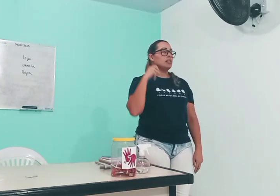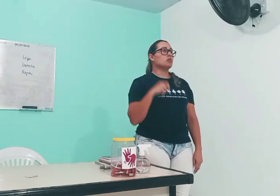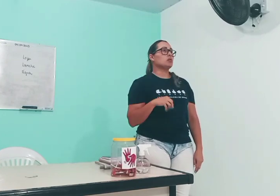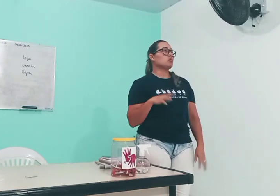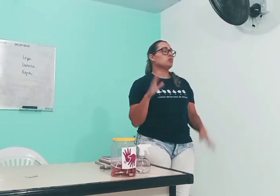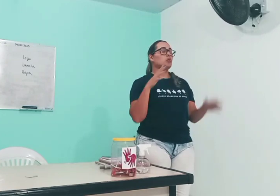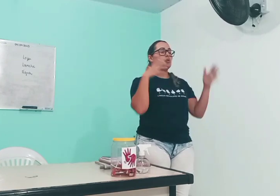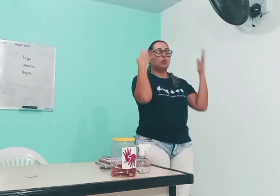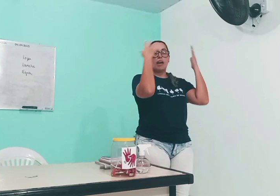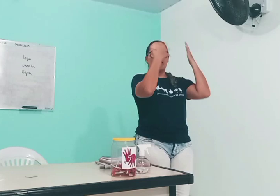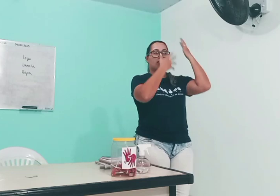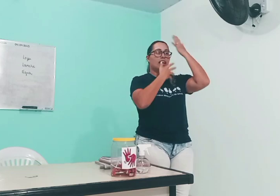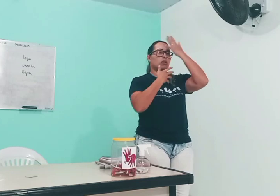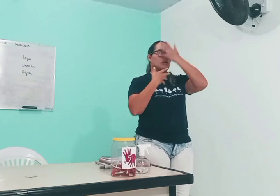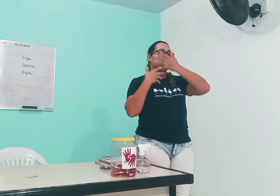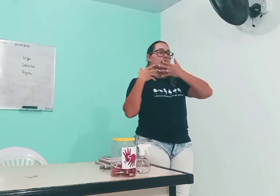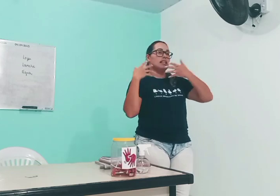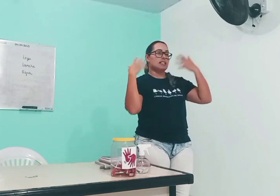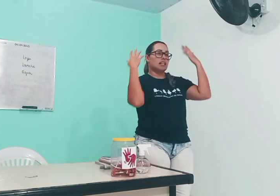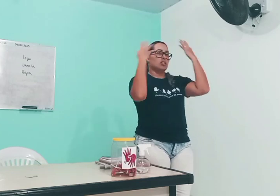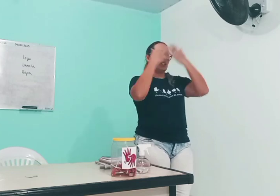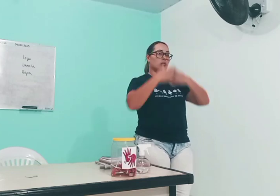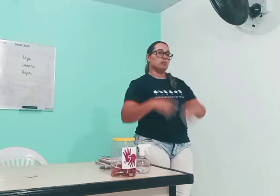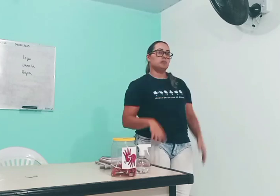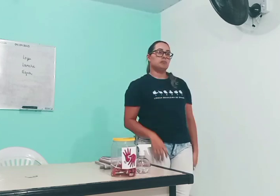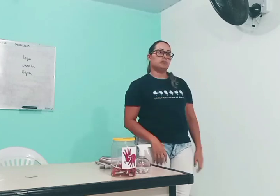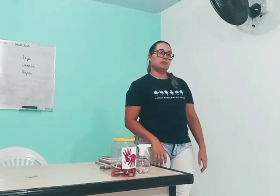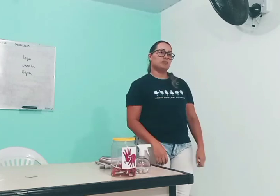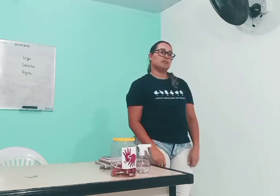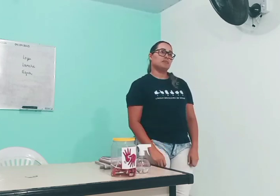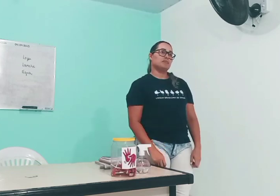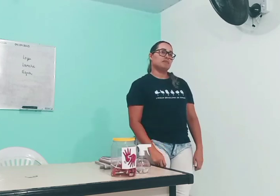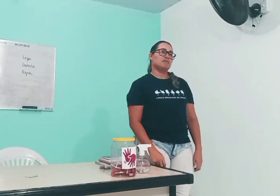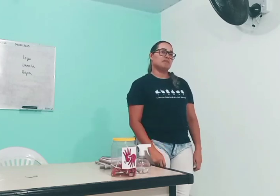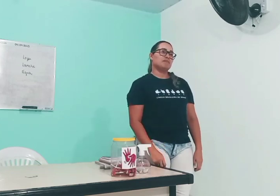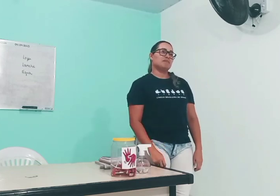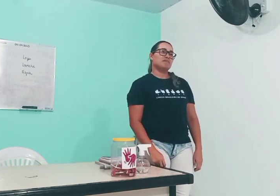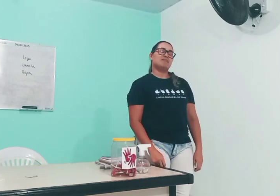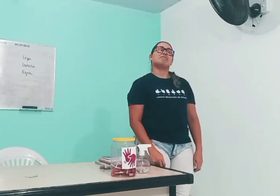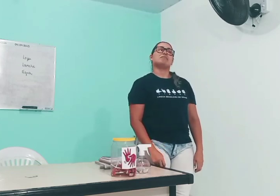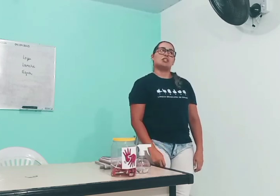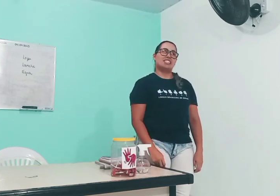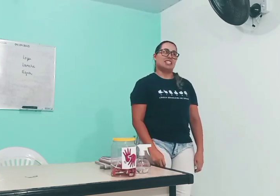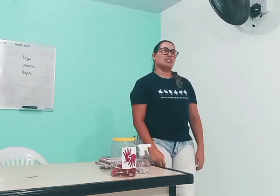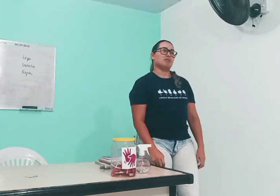Então, tudo é feito aqui nessa Eu acho região. isso complicado só para sacanear a gente.